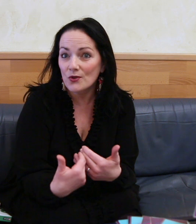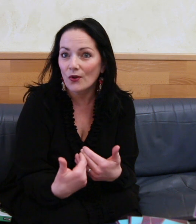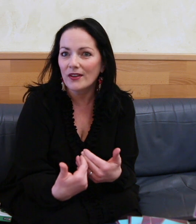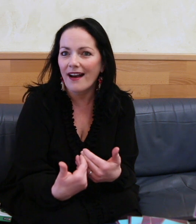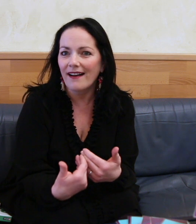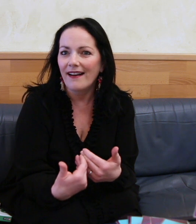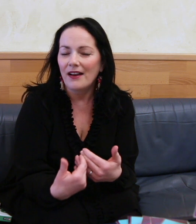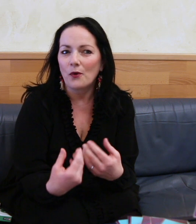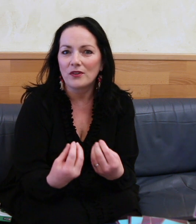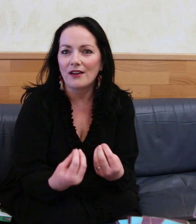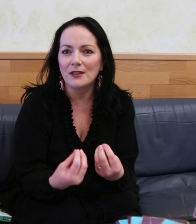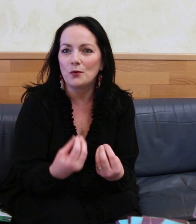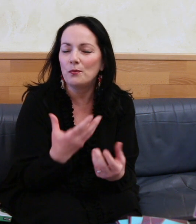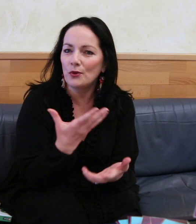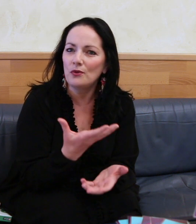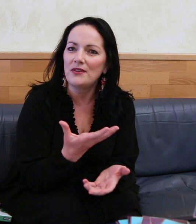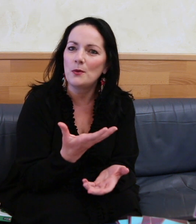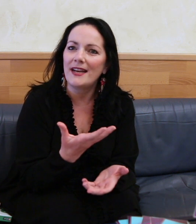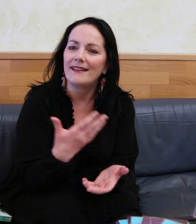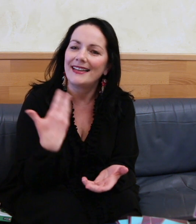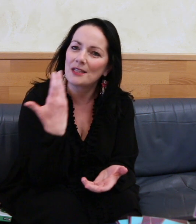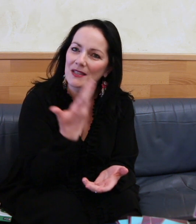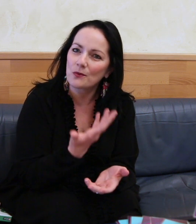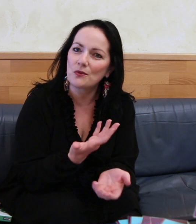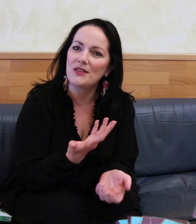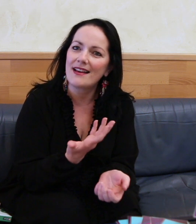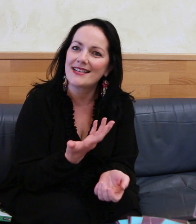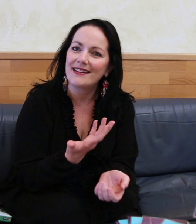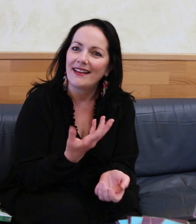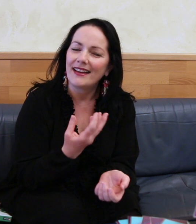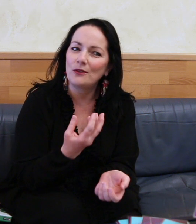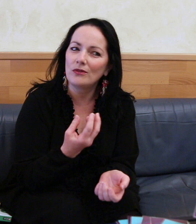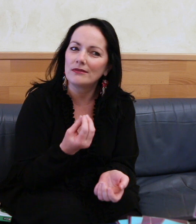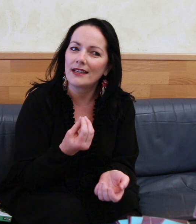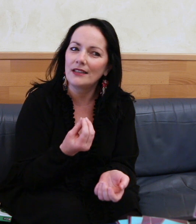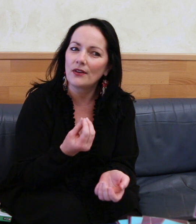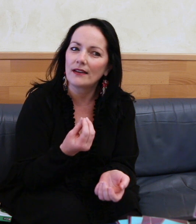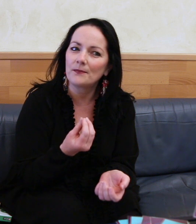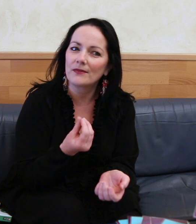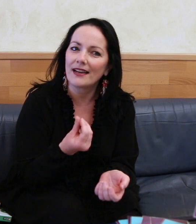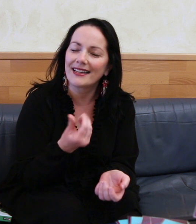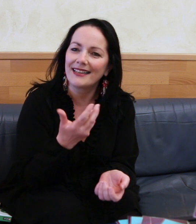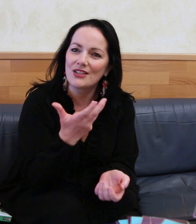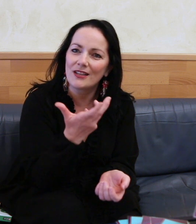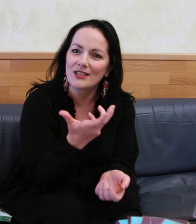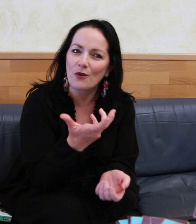de regards. On travaille du coup beaucoup le visuel, l'expression du visage. Et donc on arrive à créer chez